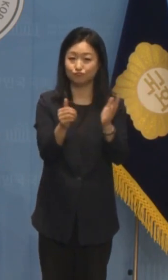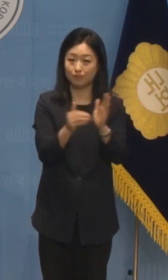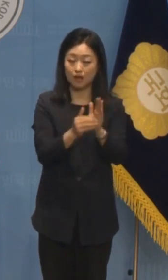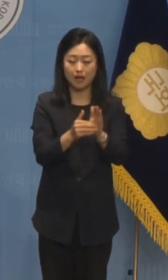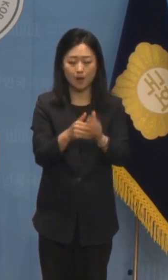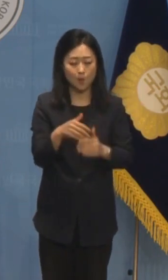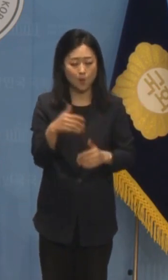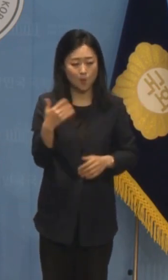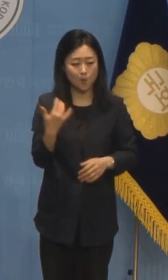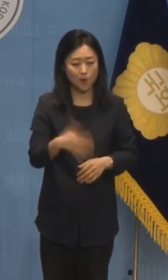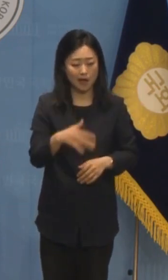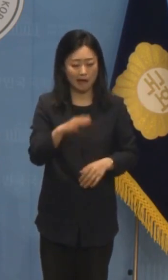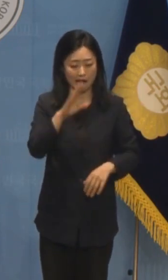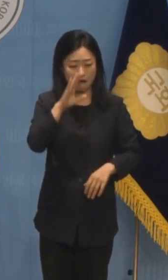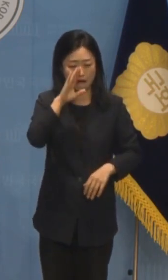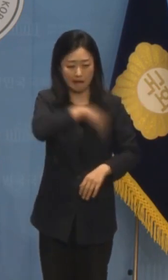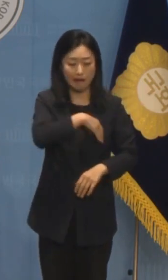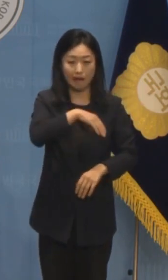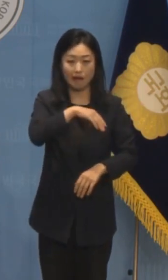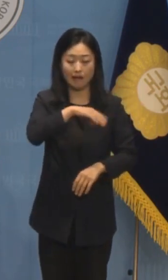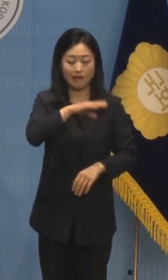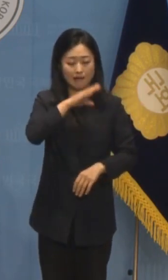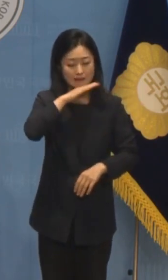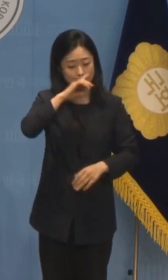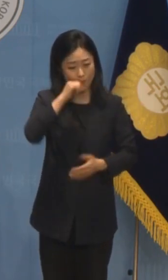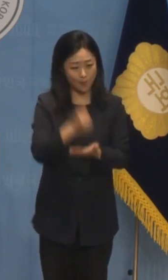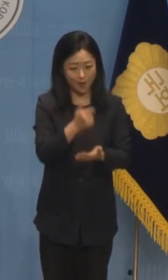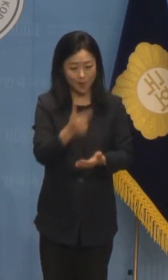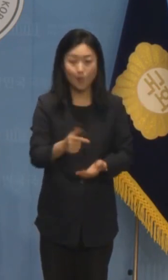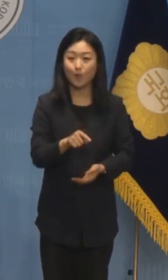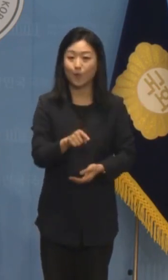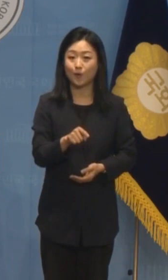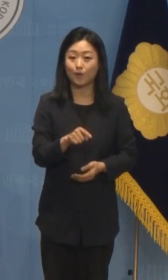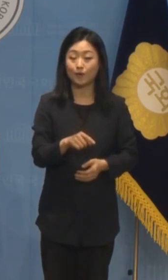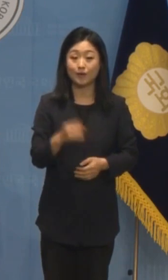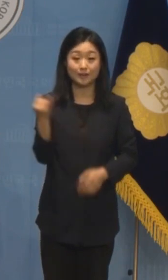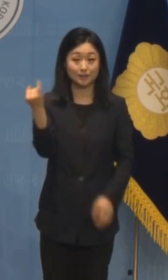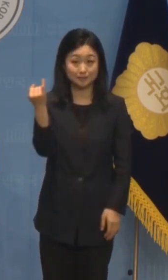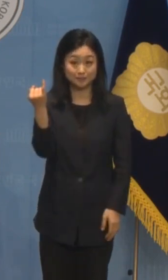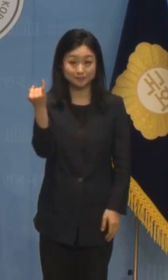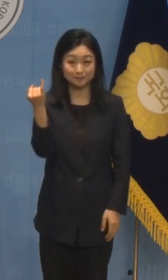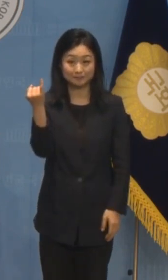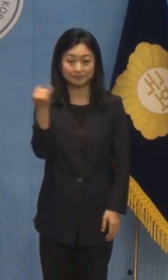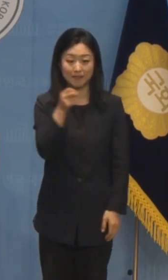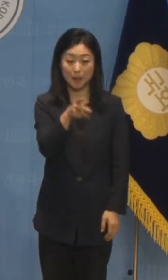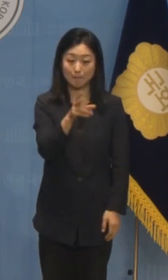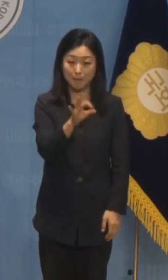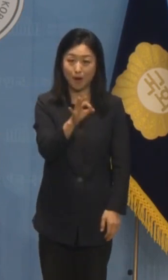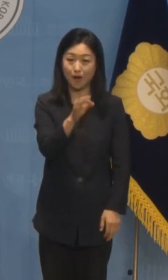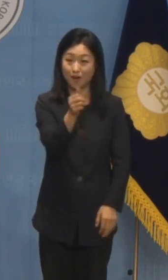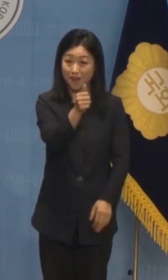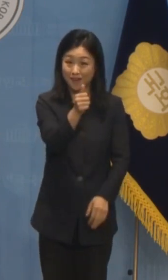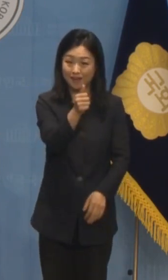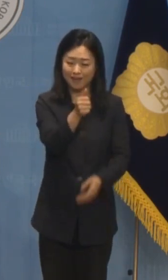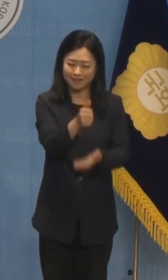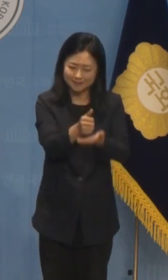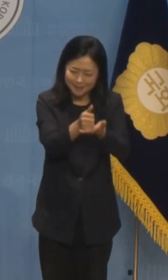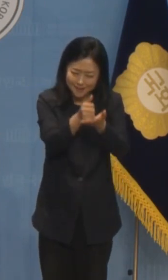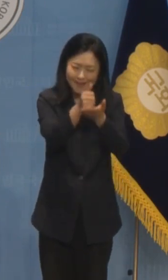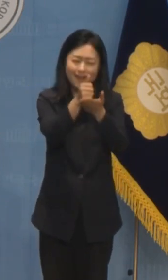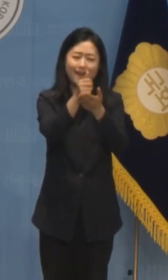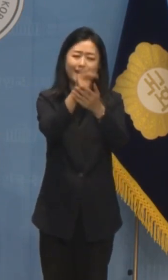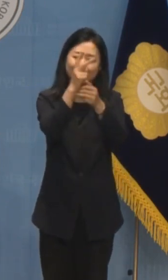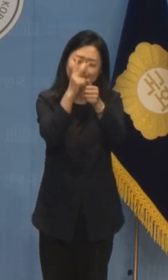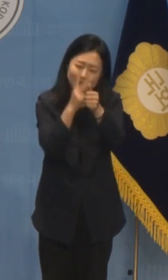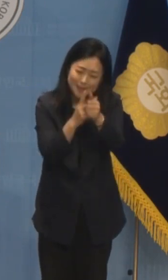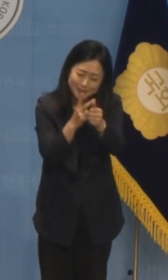참으로 추악한 중대 범죄입니다. 김건희 씨는 그런 명 씨를 스승님, 선생님이라고 불렀다고